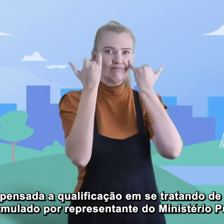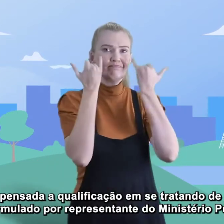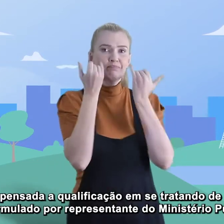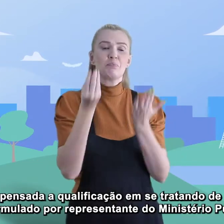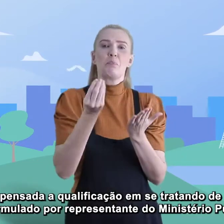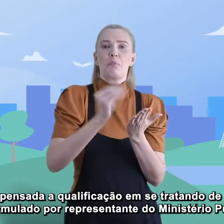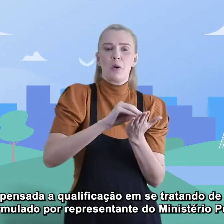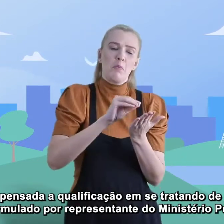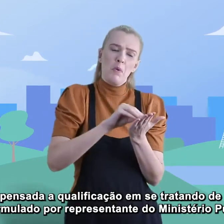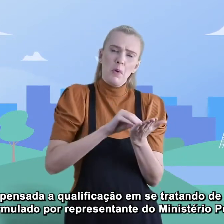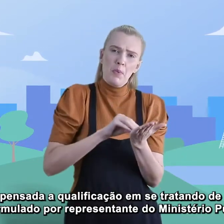Público.